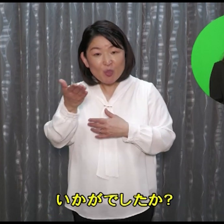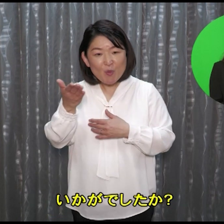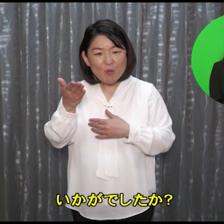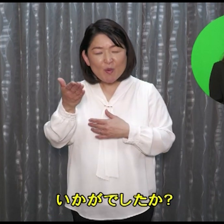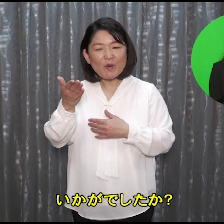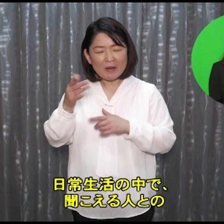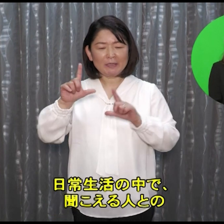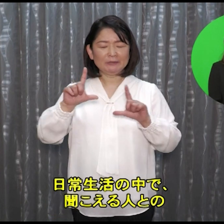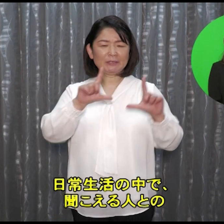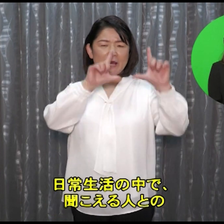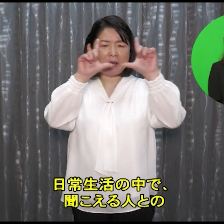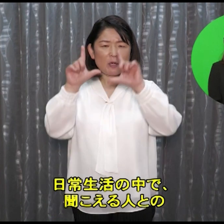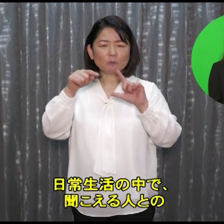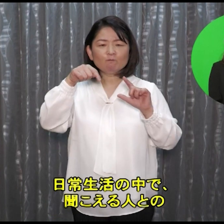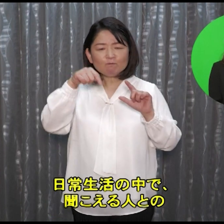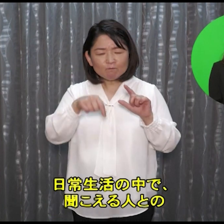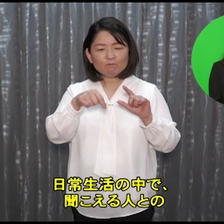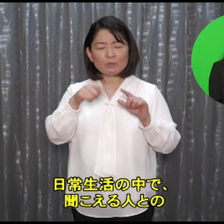いかがでしたか？